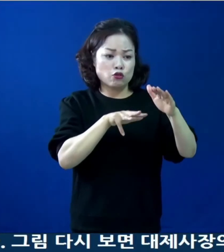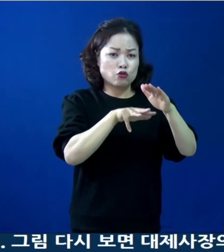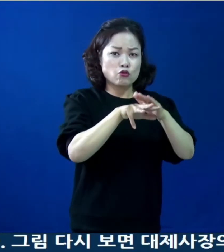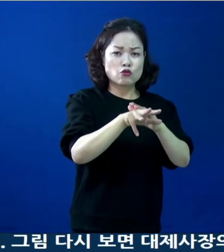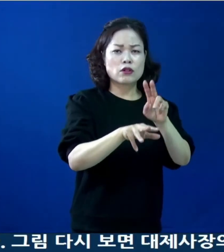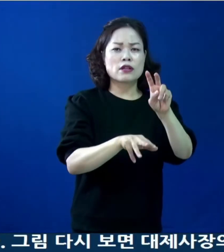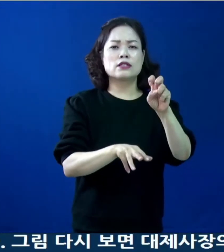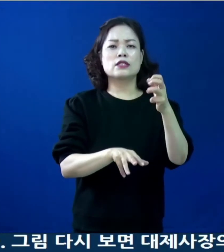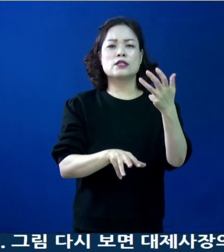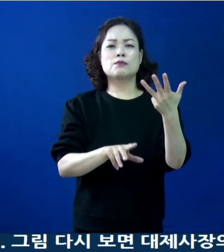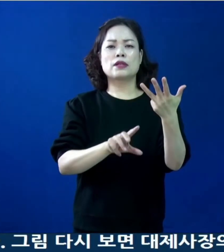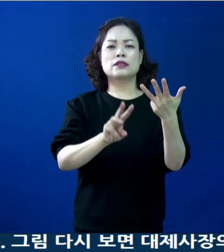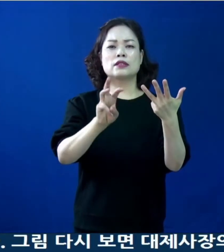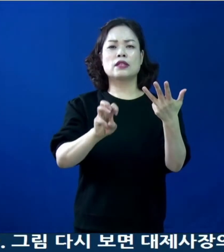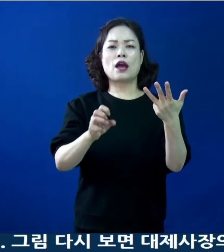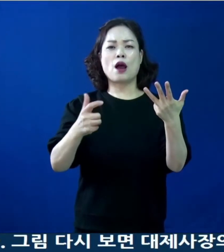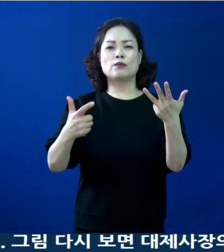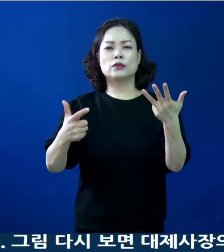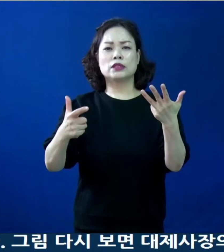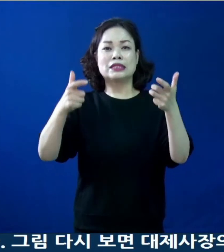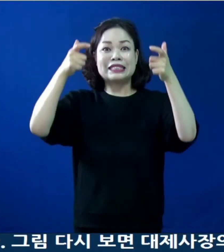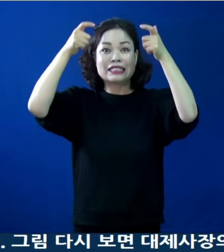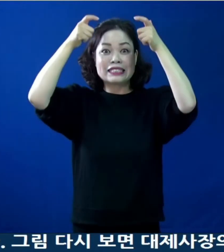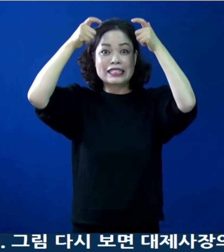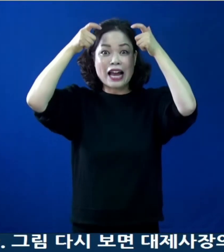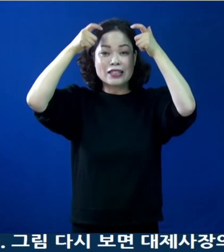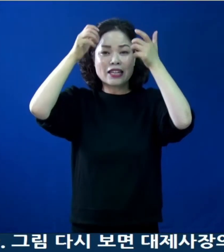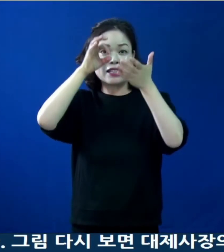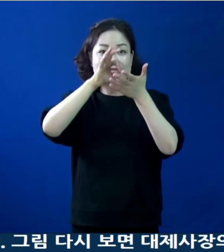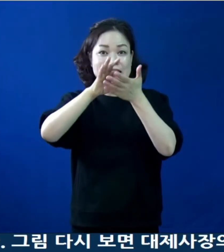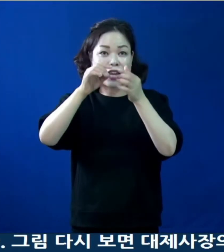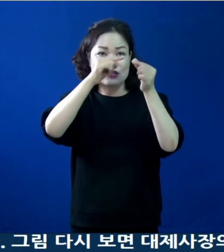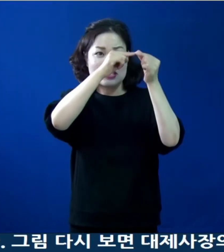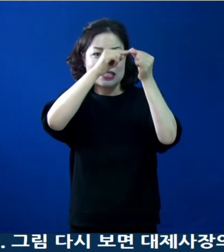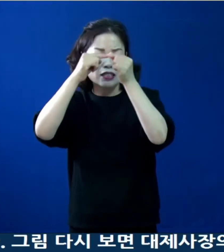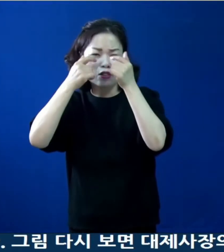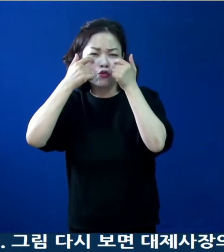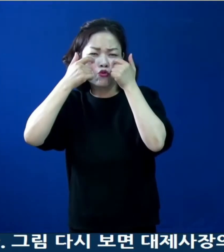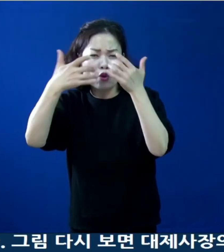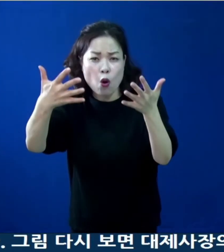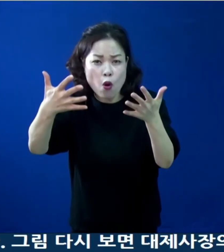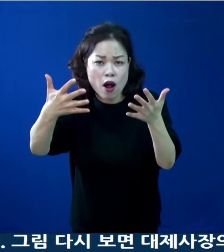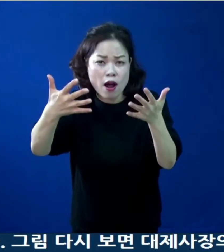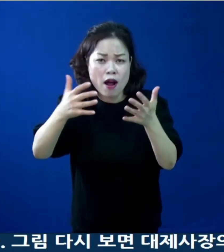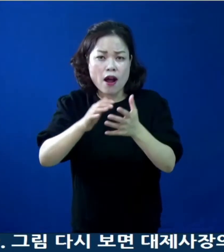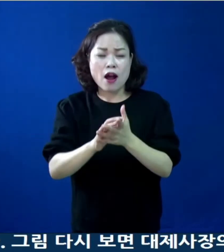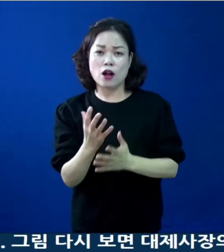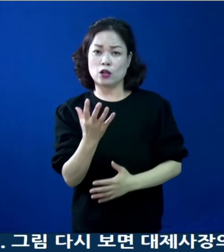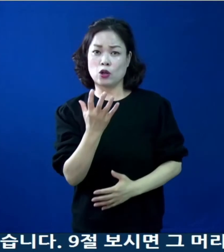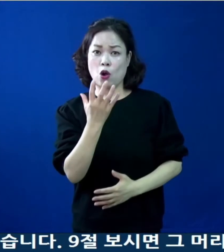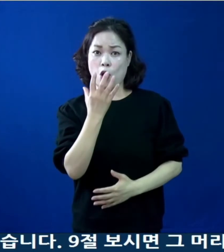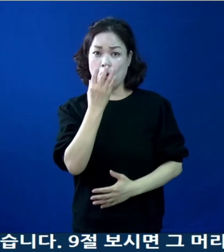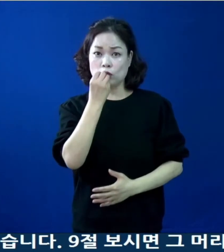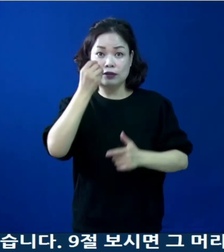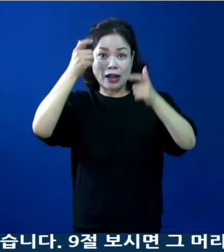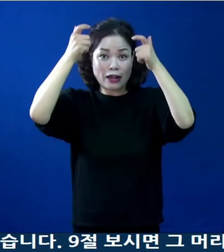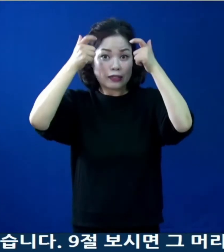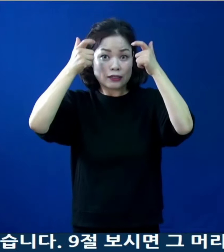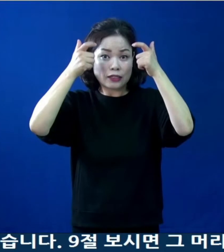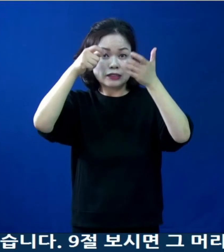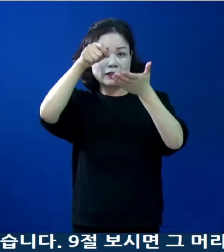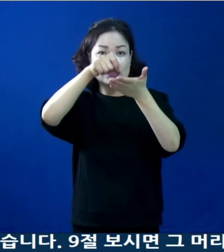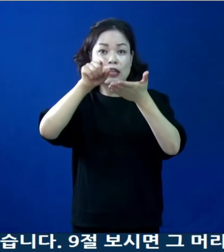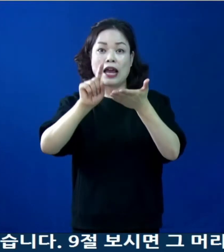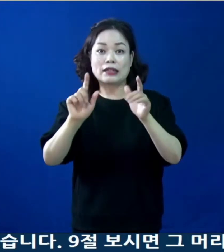출애굽기 28장 36절에 이 관에 쓰여져 있는 글씨가 정확하게 설명이 되어 있는데, 거룩한 관이라고 쓰여지지 않아요. 뭐라고